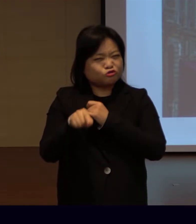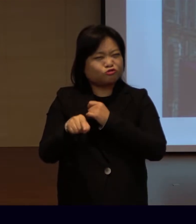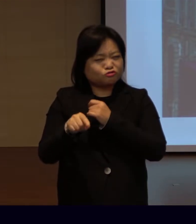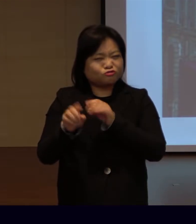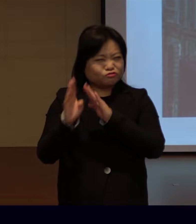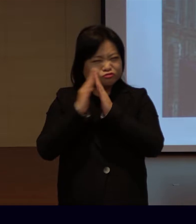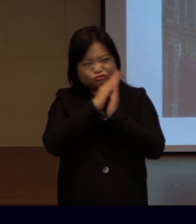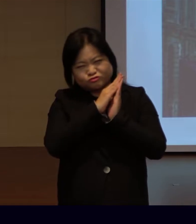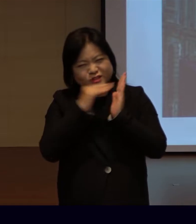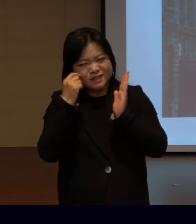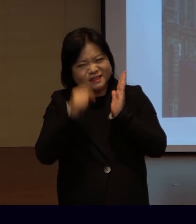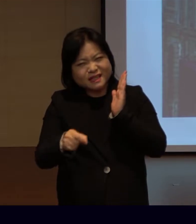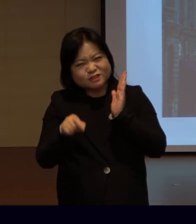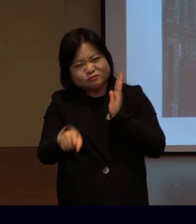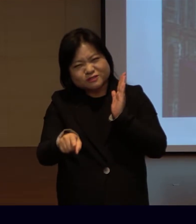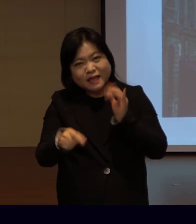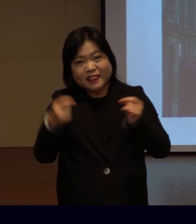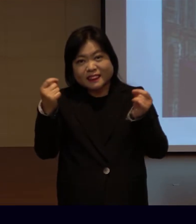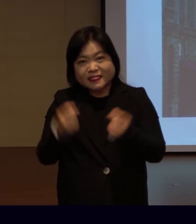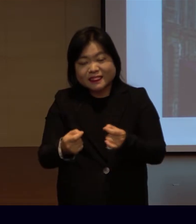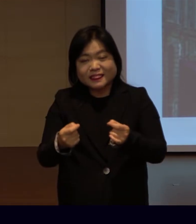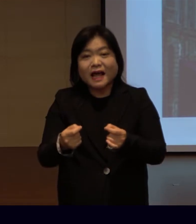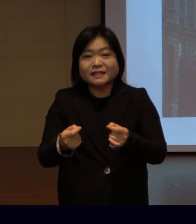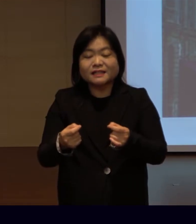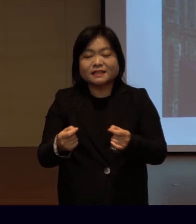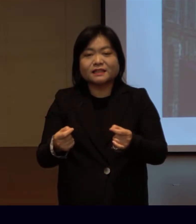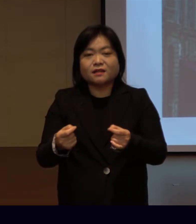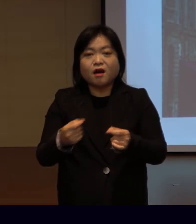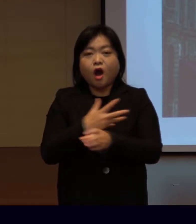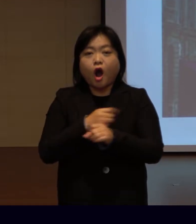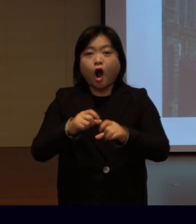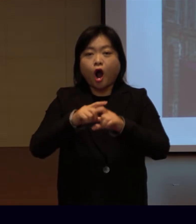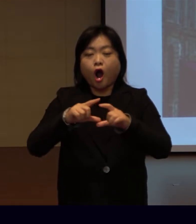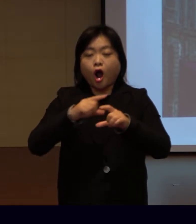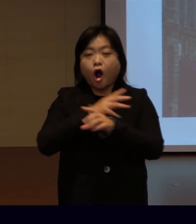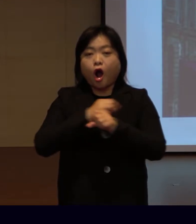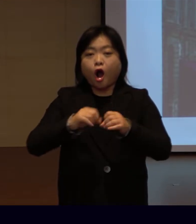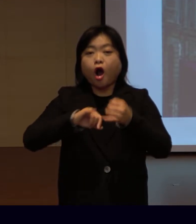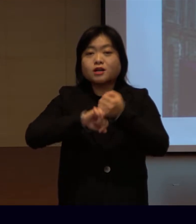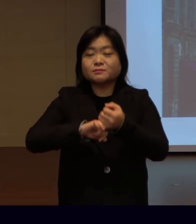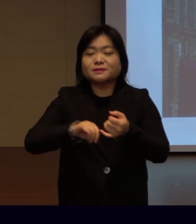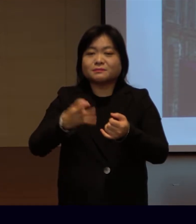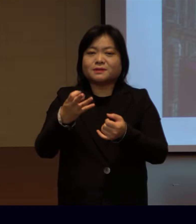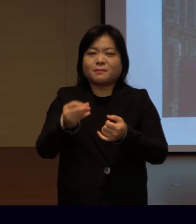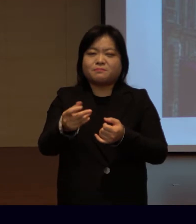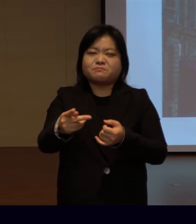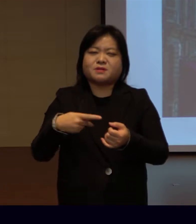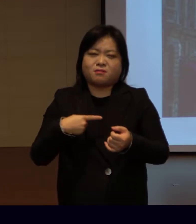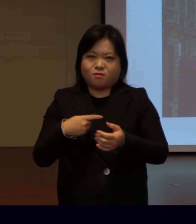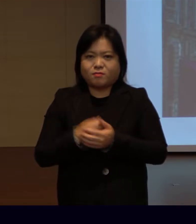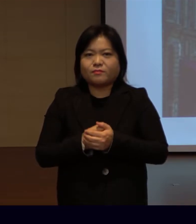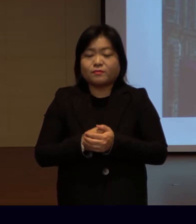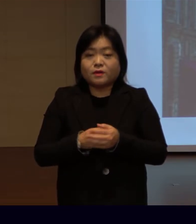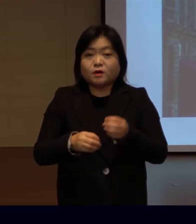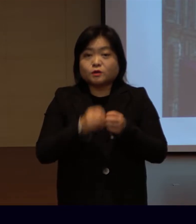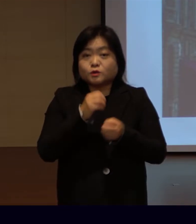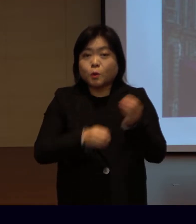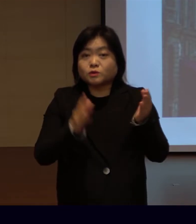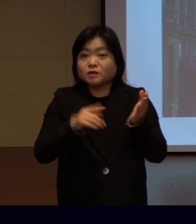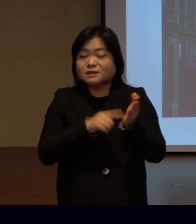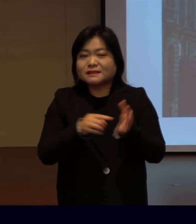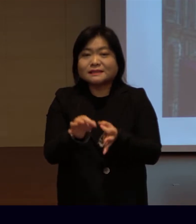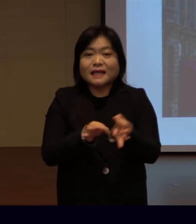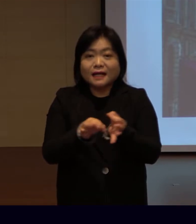사기꾼에게서 단기 어음을 14만 프랑을 빌립니다. 사실은 이제 이게 소설적으로는 이